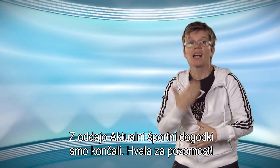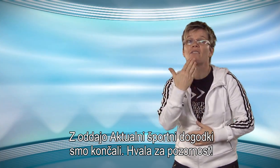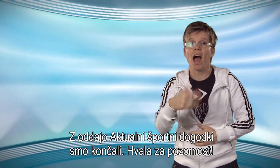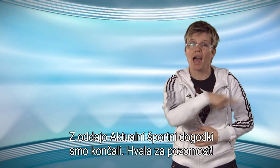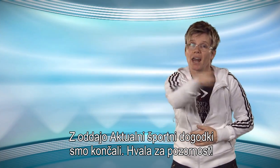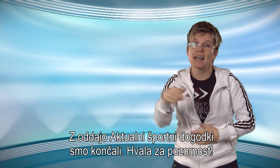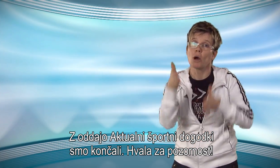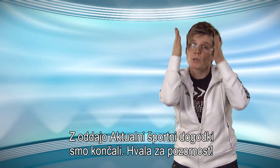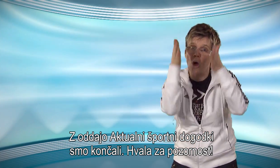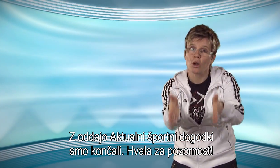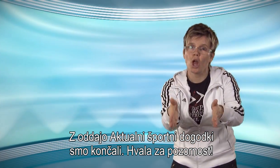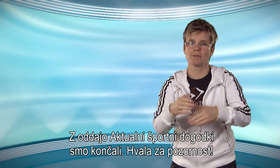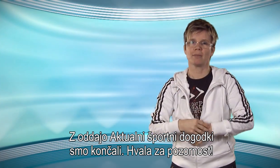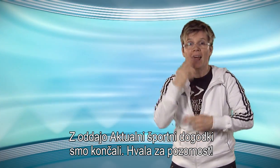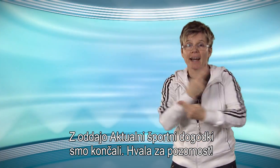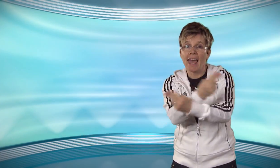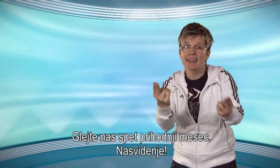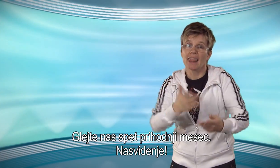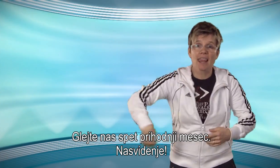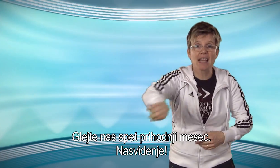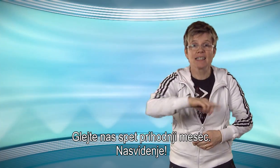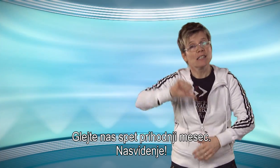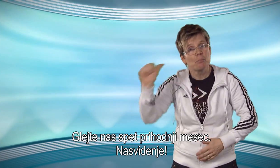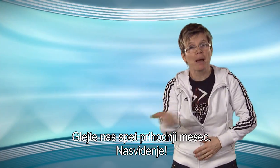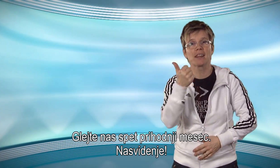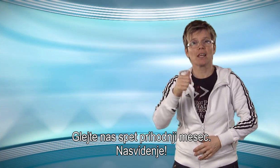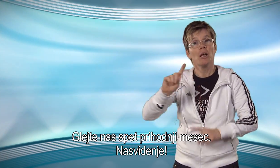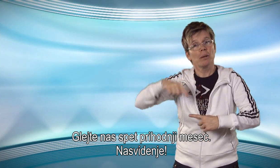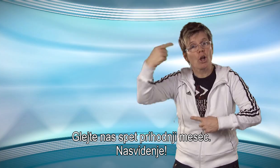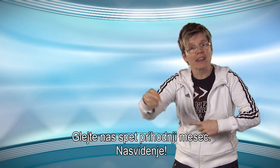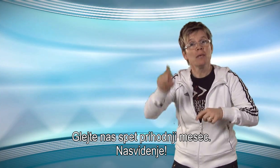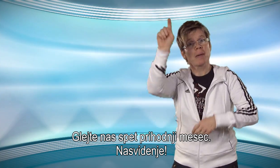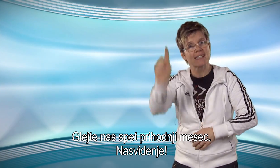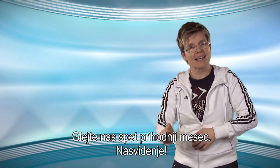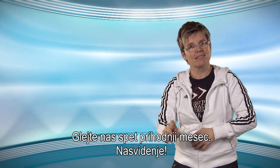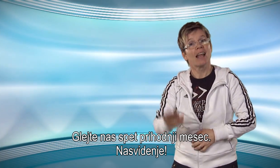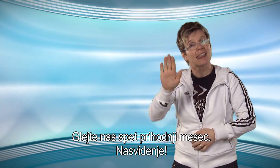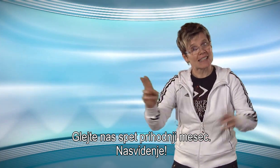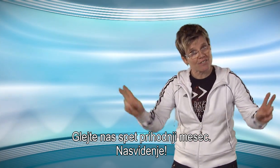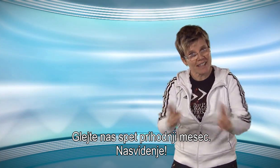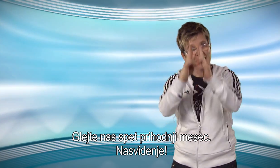Hvala za pozornost. Glejte nas spet prihodnji mesec. Nasvidenje.